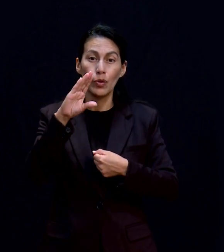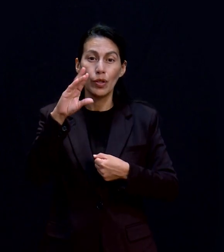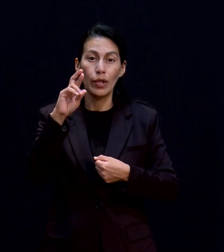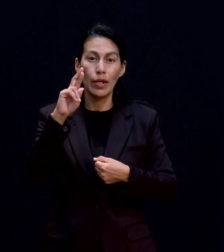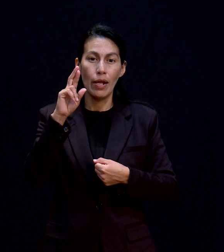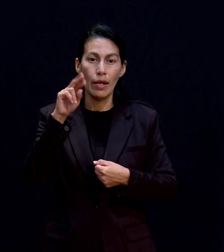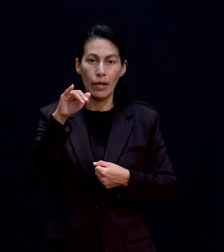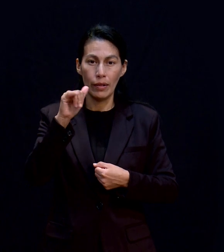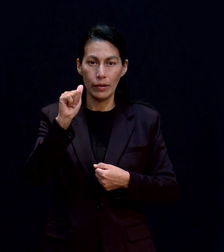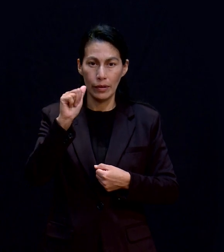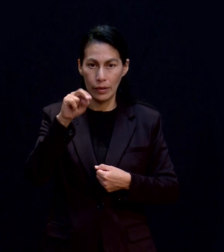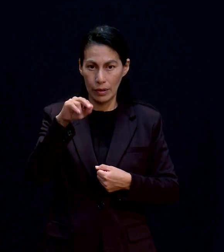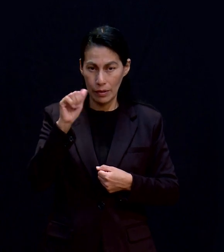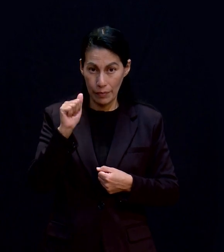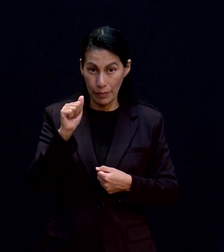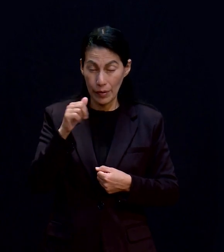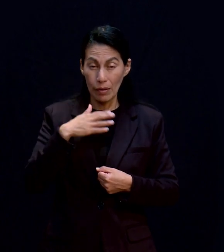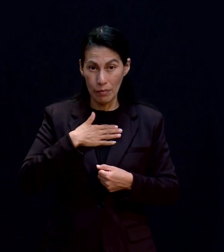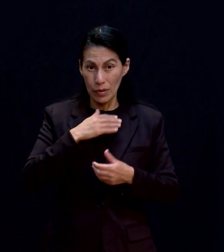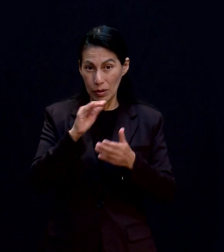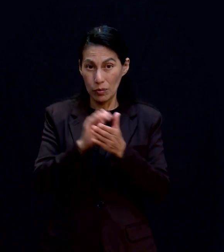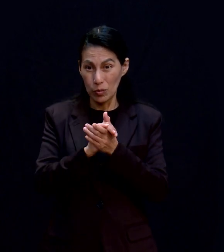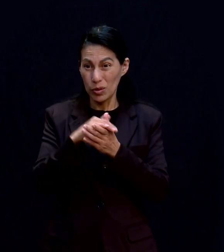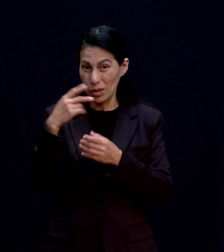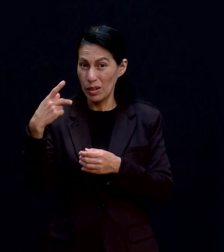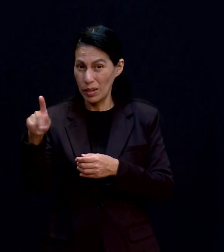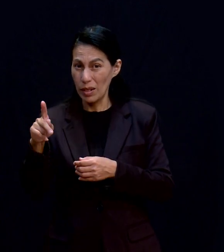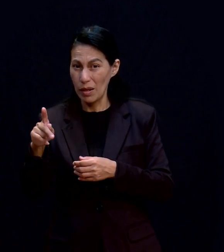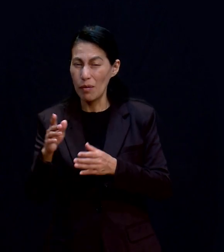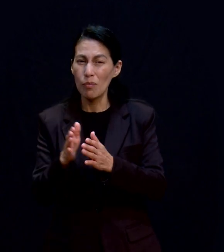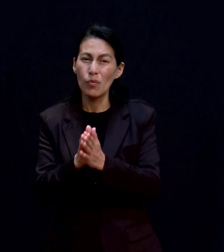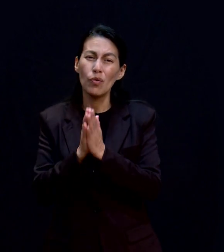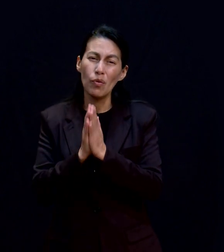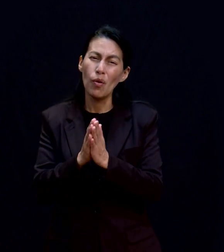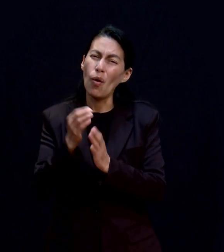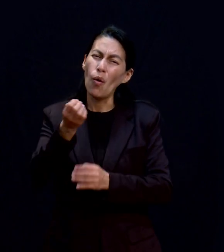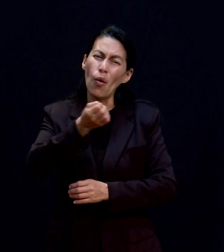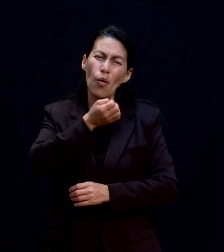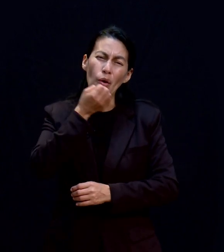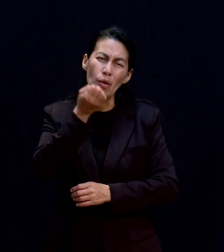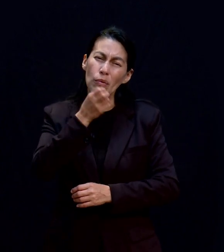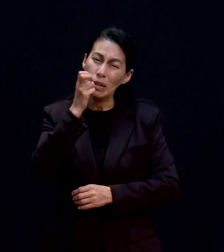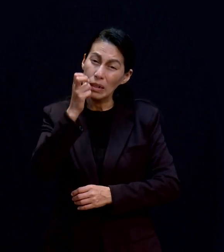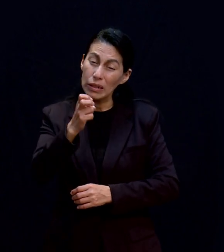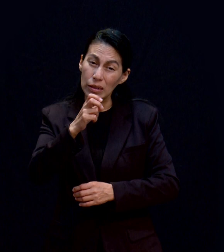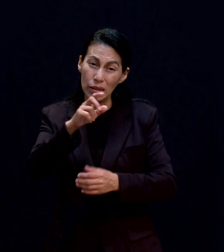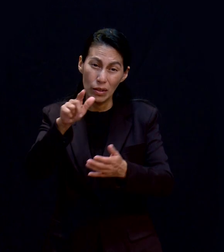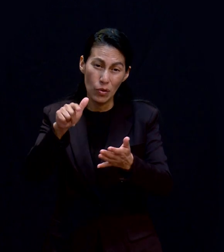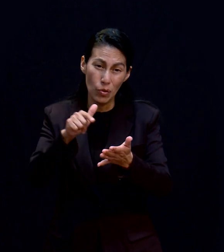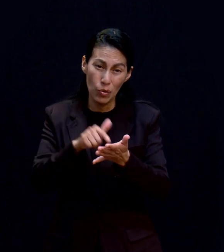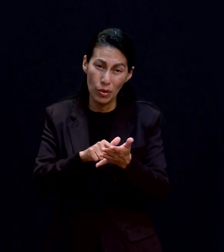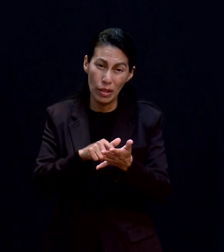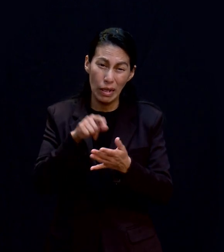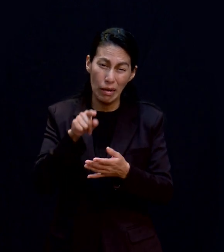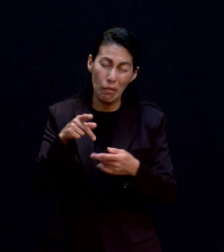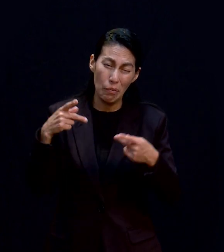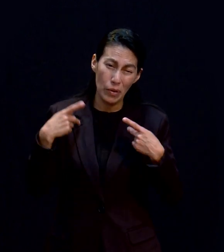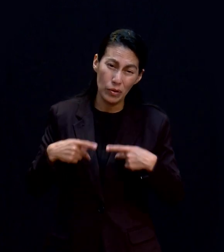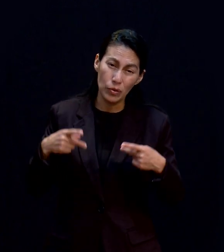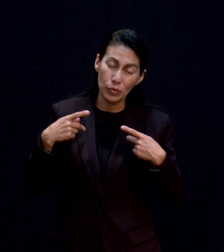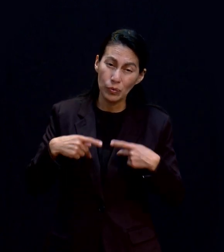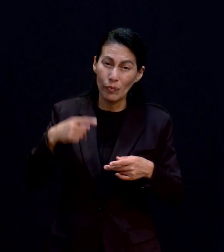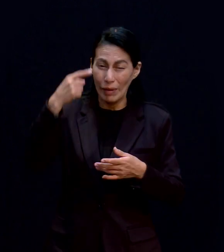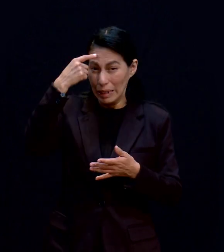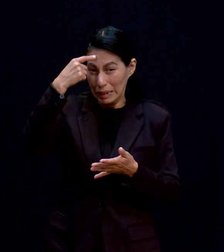conflicto como ustedes saben internacional oremos por ese pueblo por esa nación ahí hay